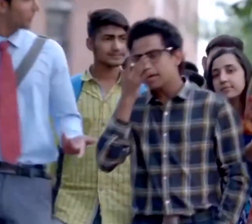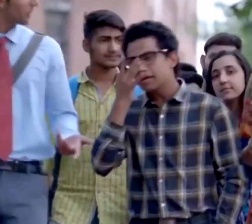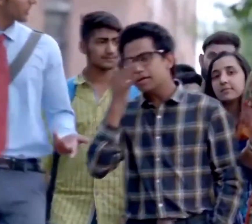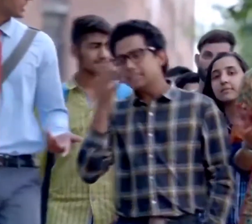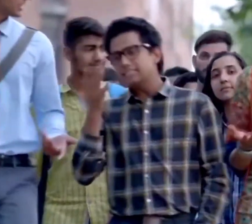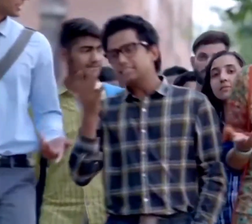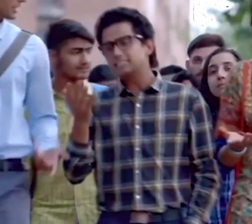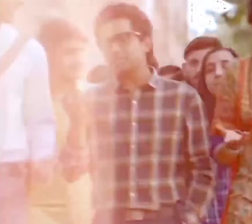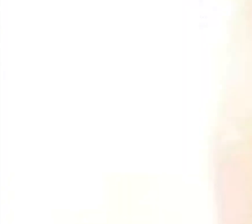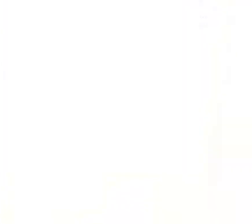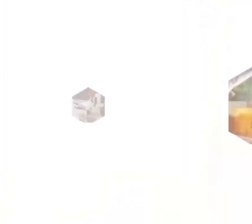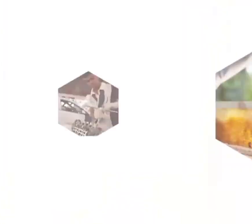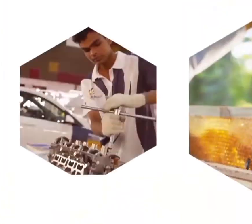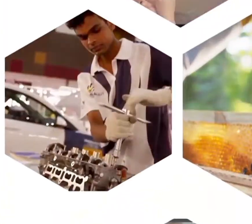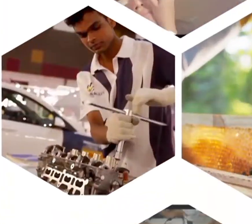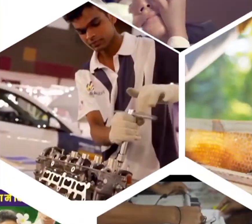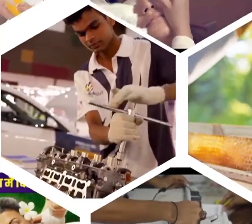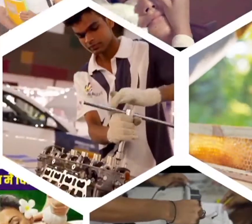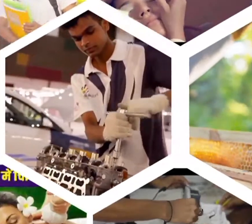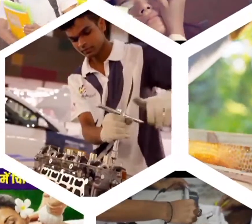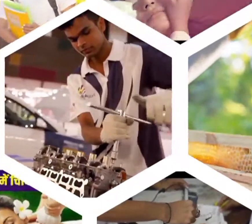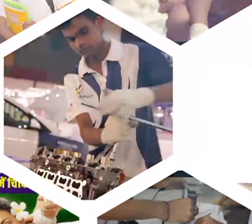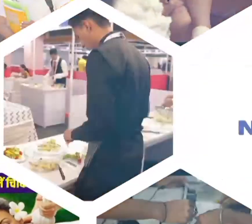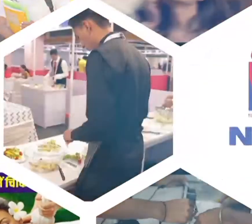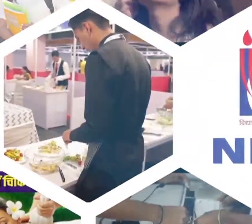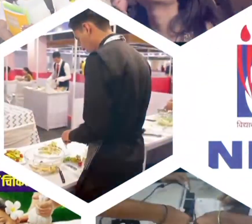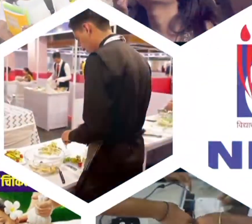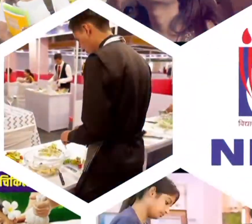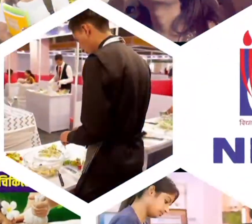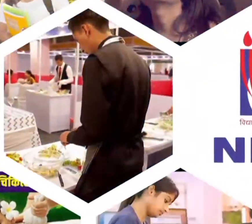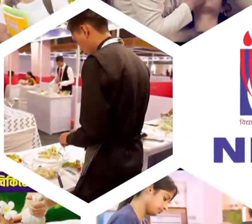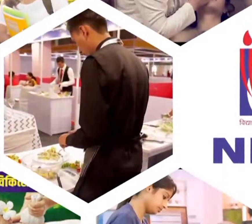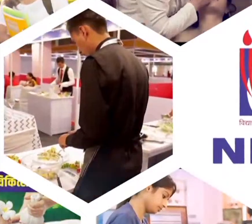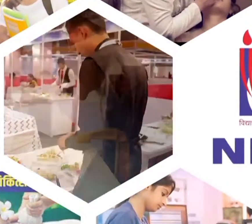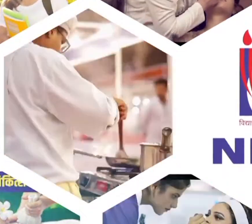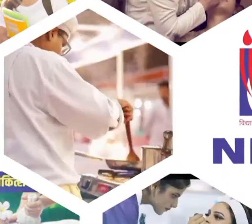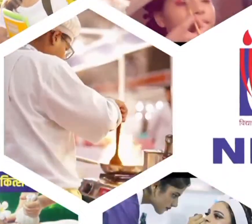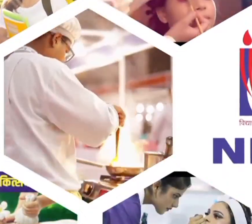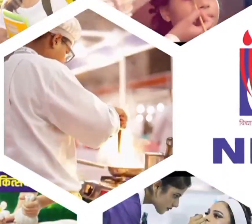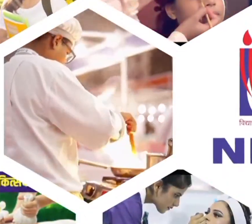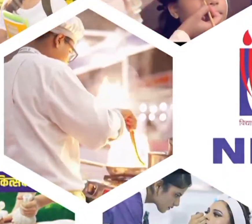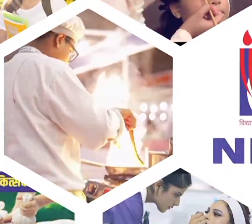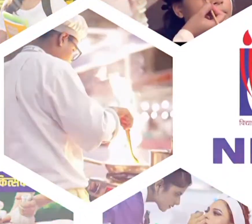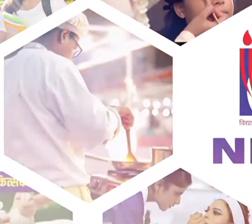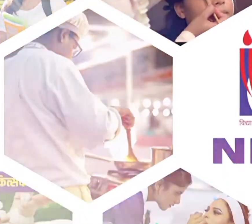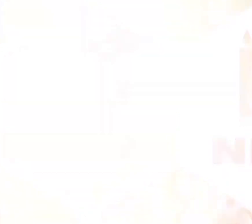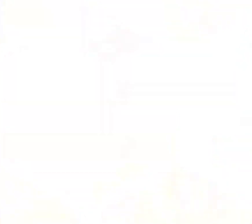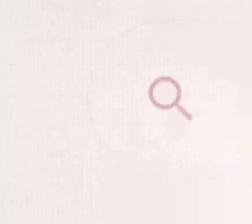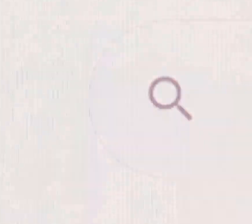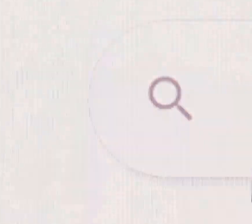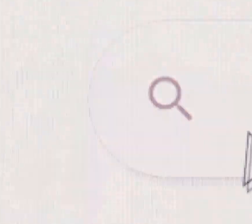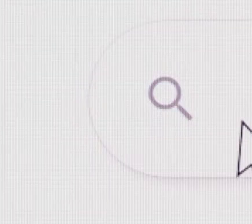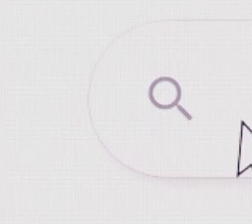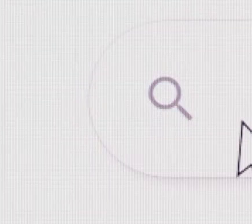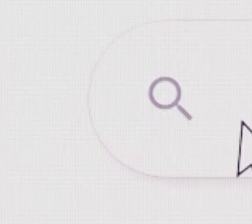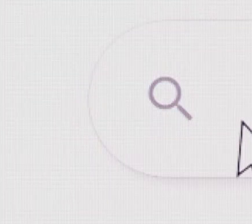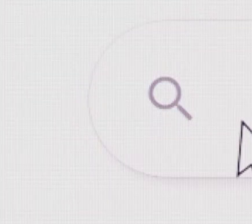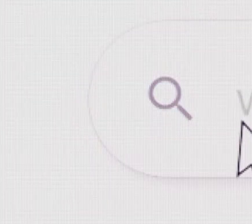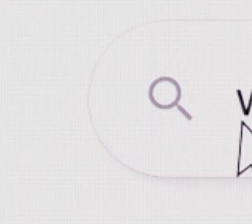ऊर्जावान युवाओं, NIOS के व्यावसायिक प्रशिक्षण कार्यक्रमों से आज ही जुड़िए। अधिक जानकारी व प्रवेश के लिए